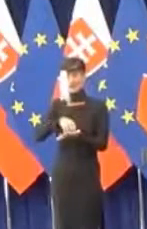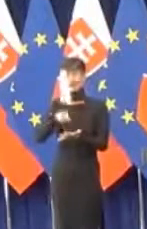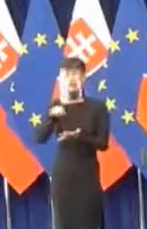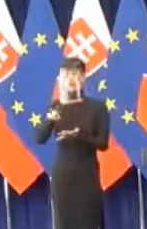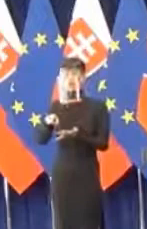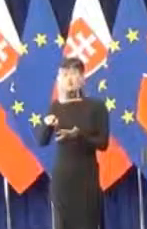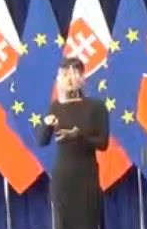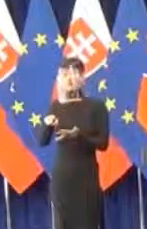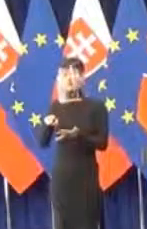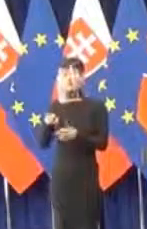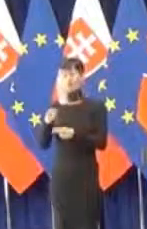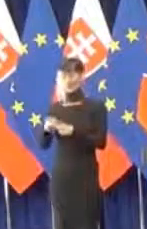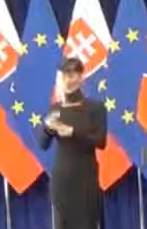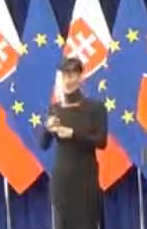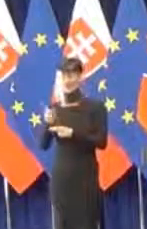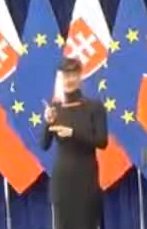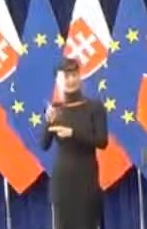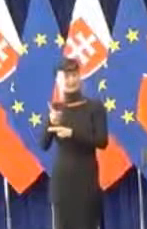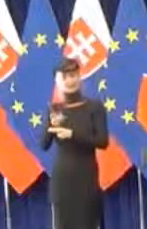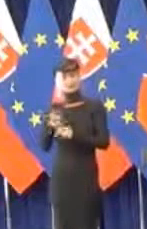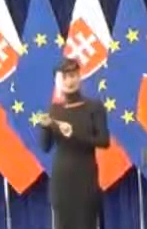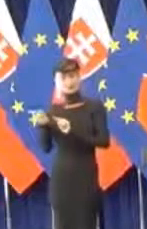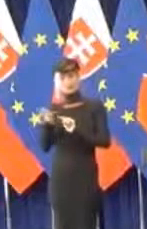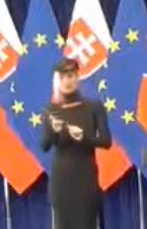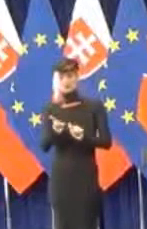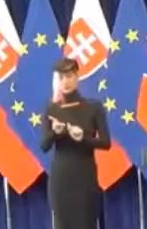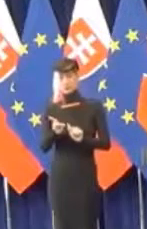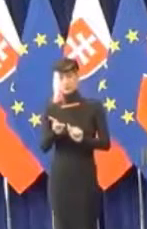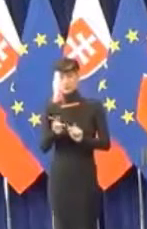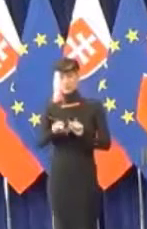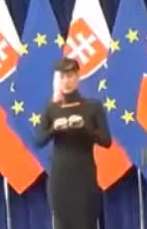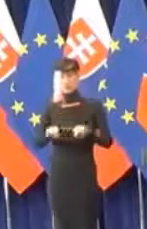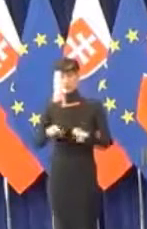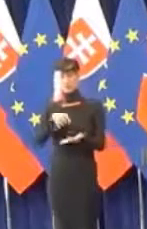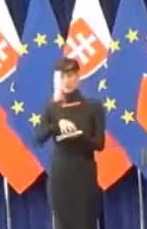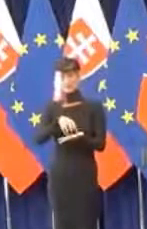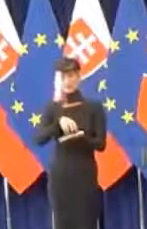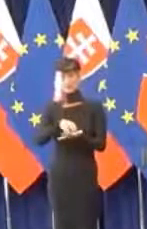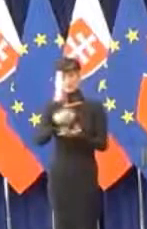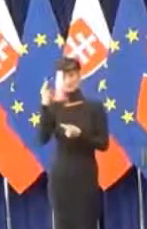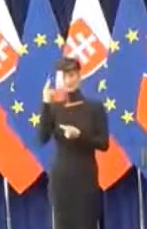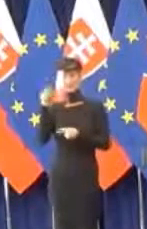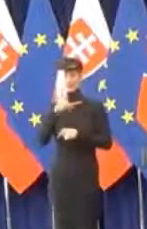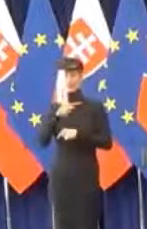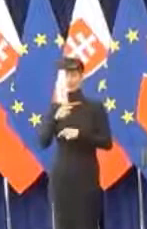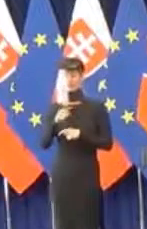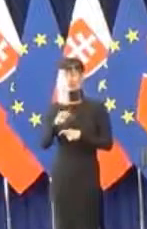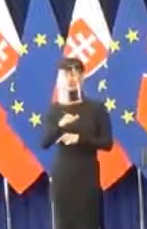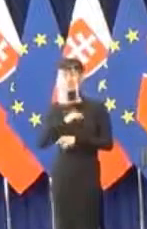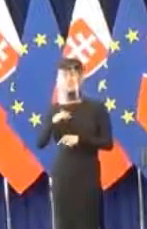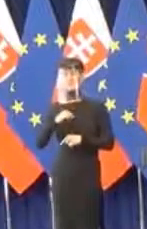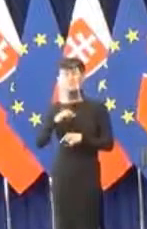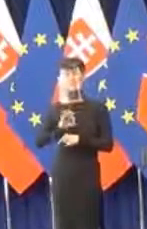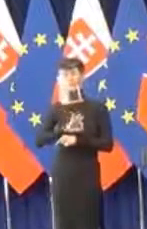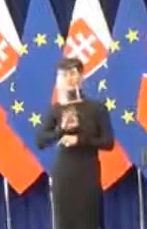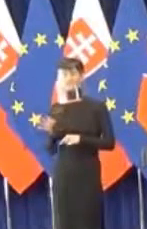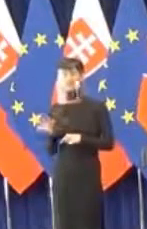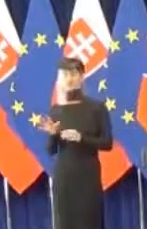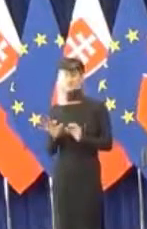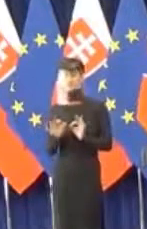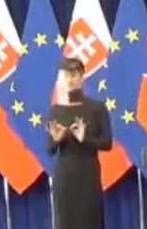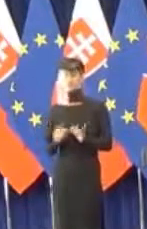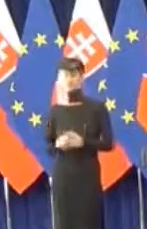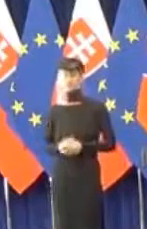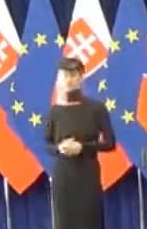to výjimka, ale tam je pravý pokud sme jednou z veľmi malo bankových sektorov, ktorý vykazoval tento typ stabilov.